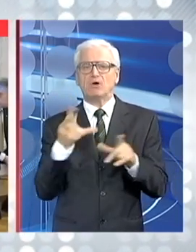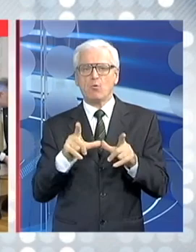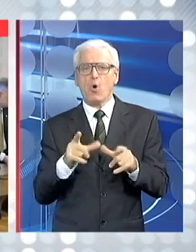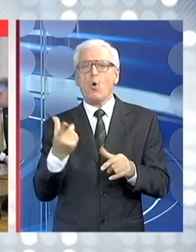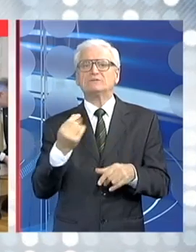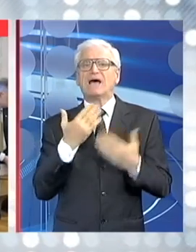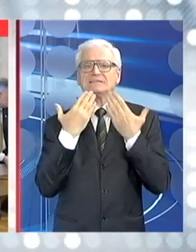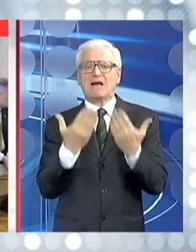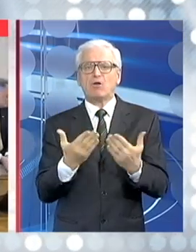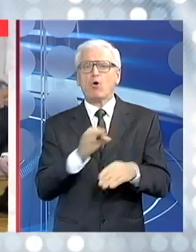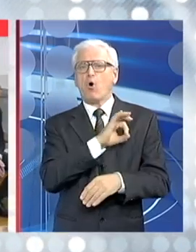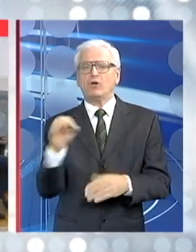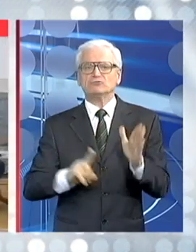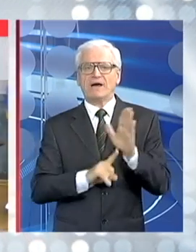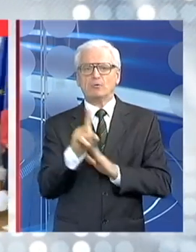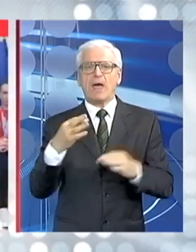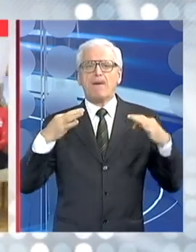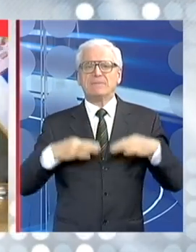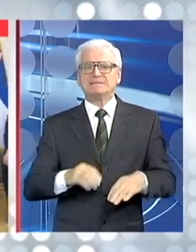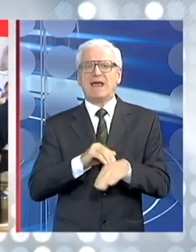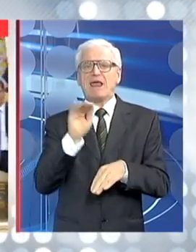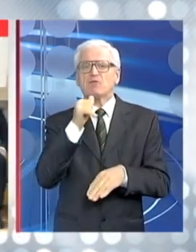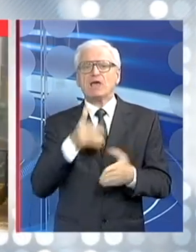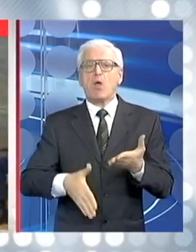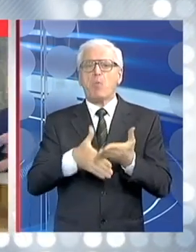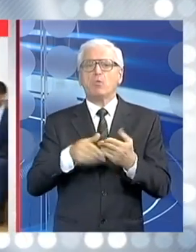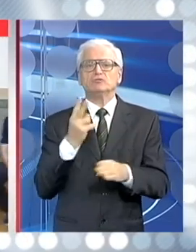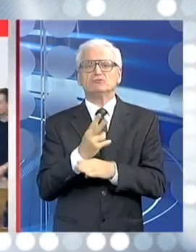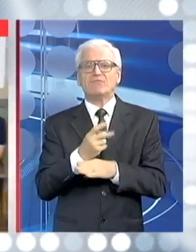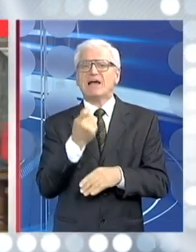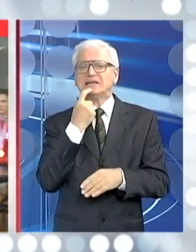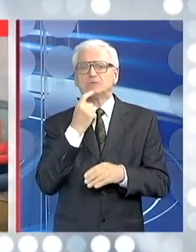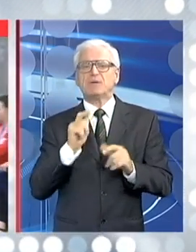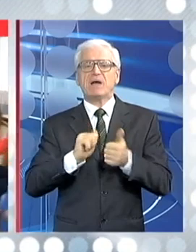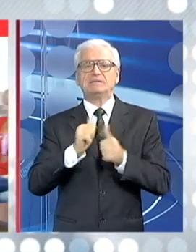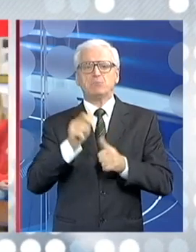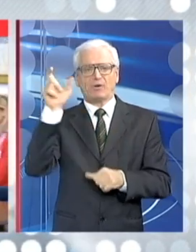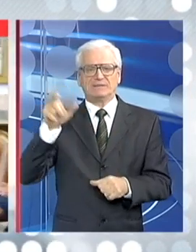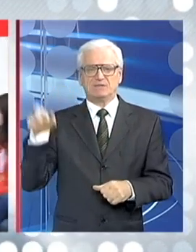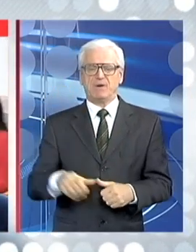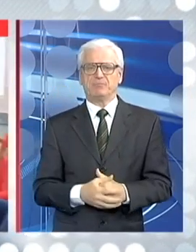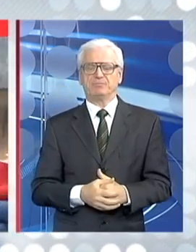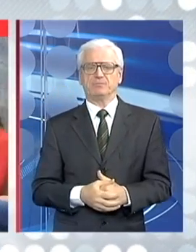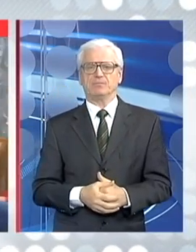Uz zahvalnost za odličan rezultat, predsednik je najavio i pomoć države srpskim sportistima.